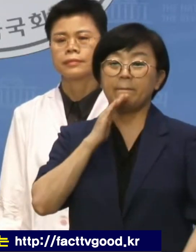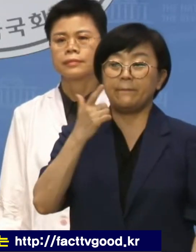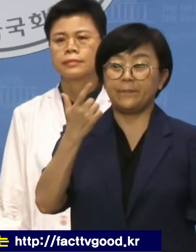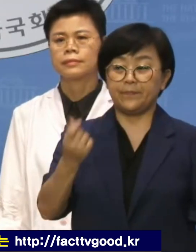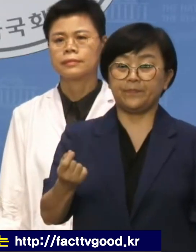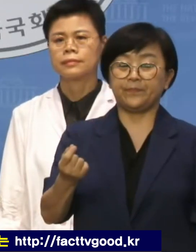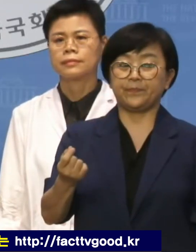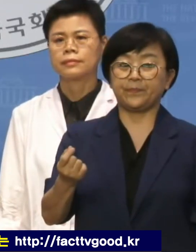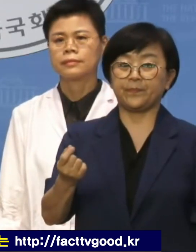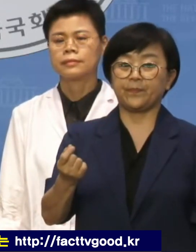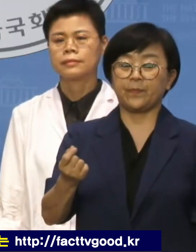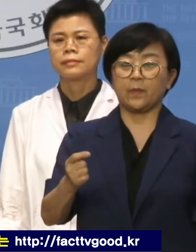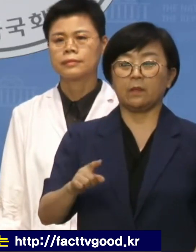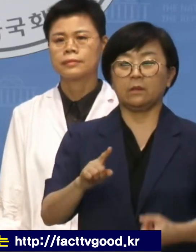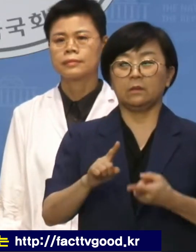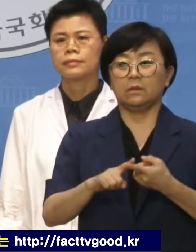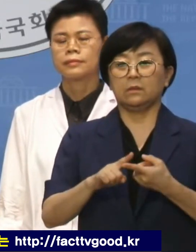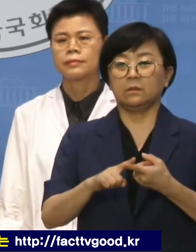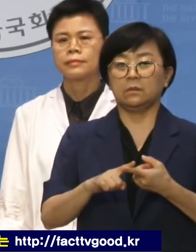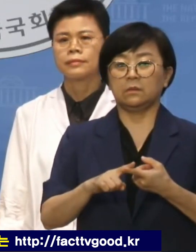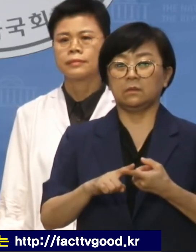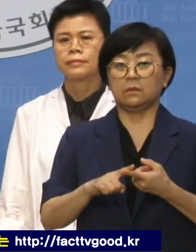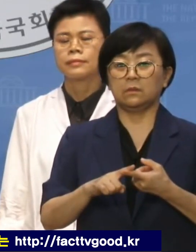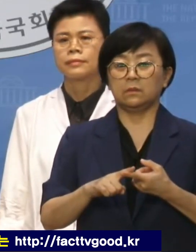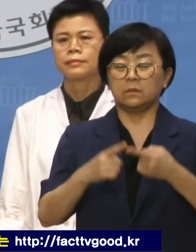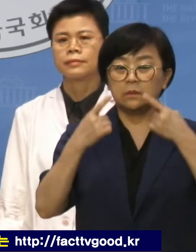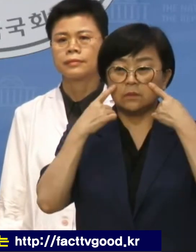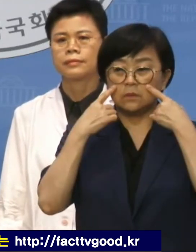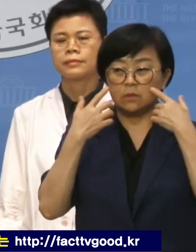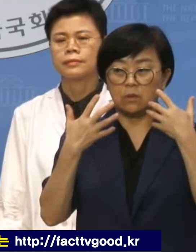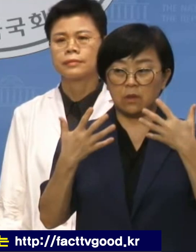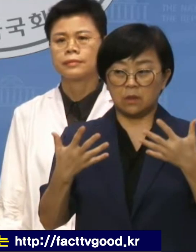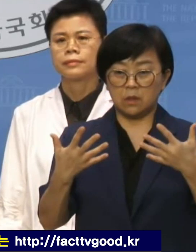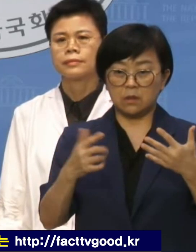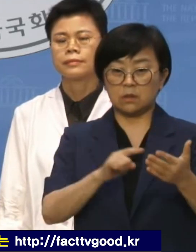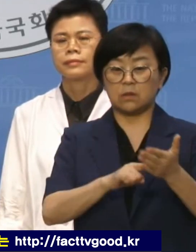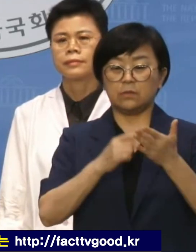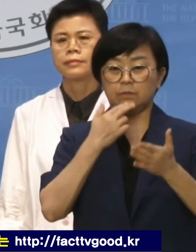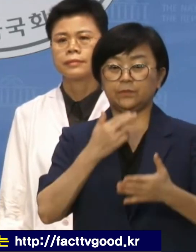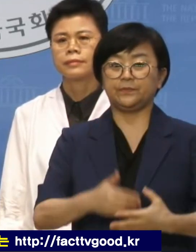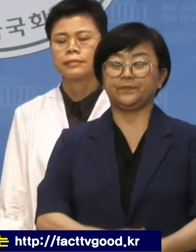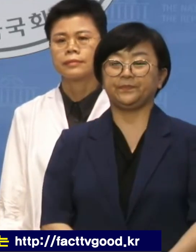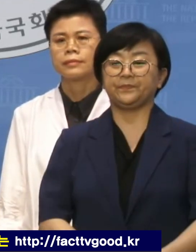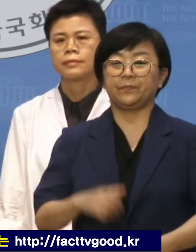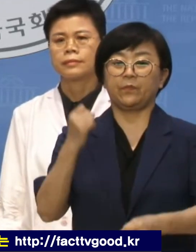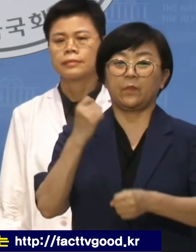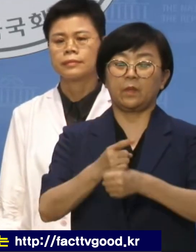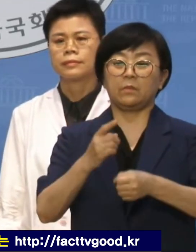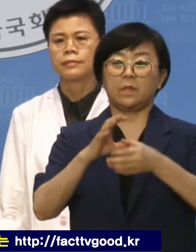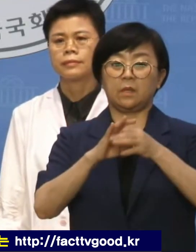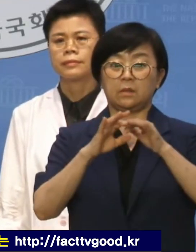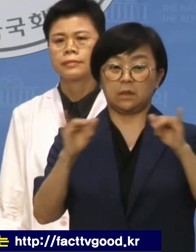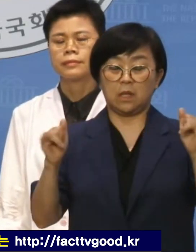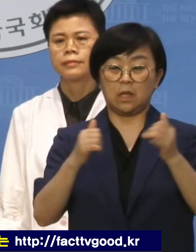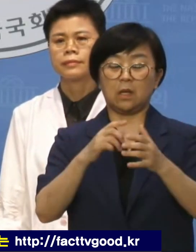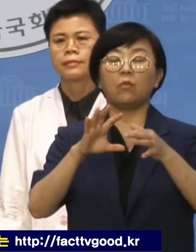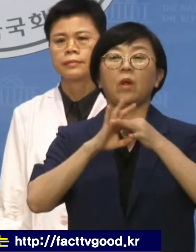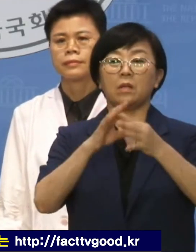불구하고 이런 부분들이 정확하게 나오지 않고 있습니다. 이미 관련 자료 요청을